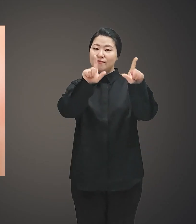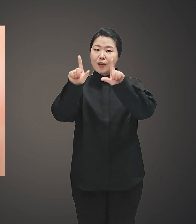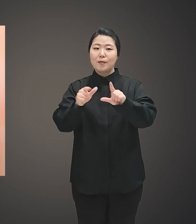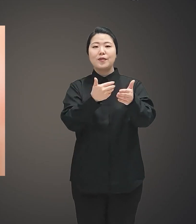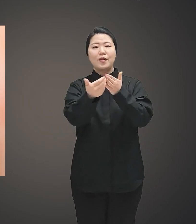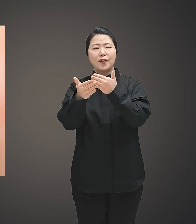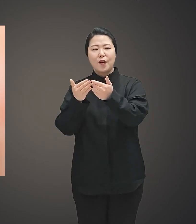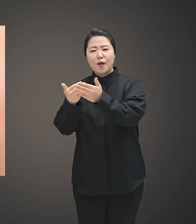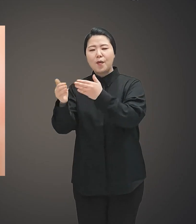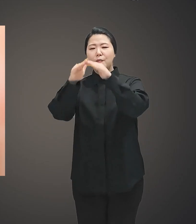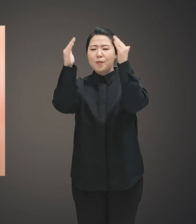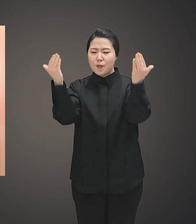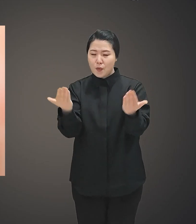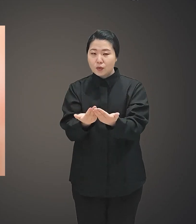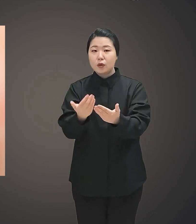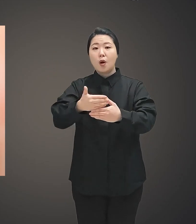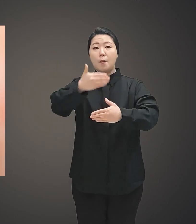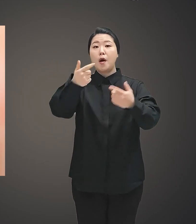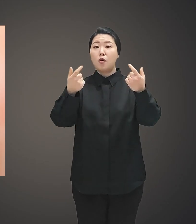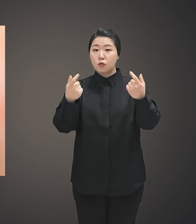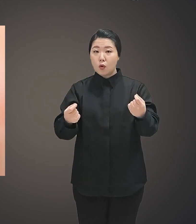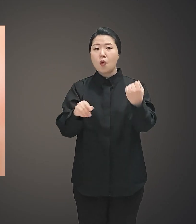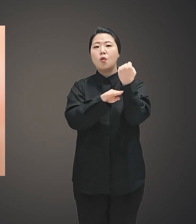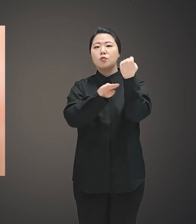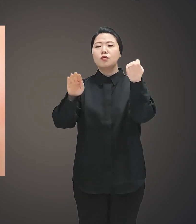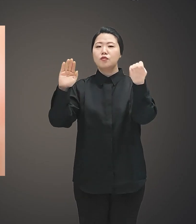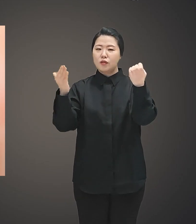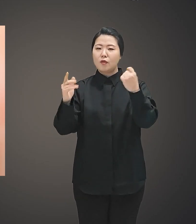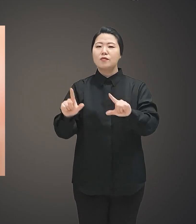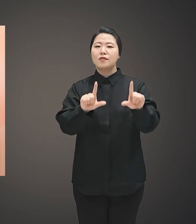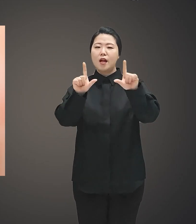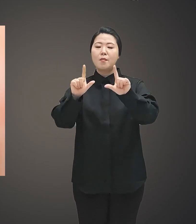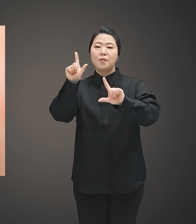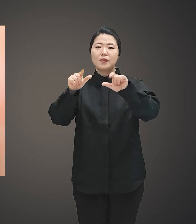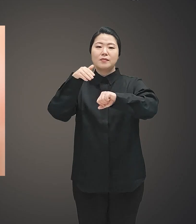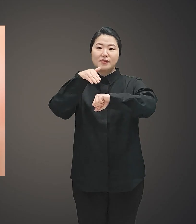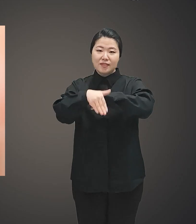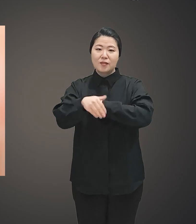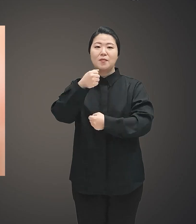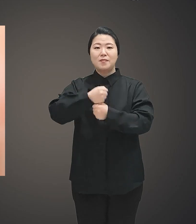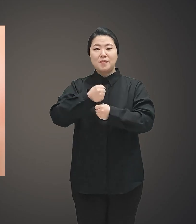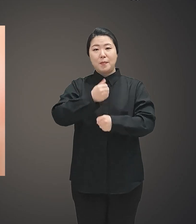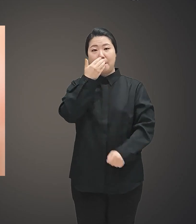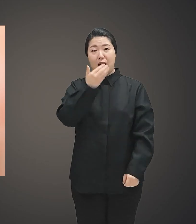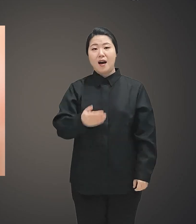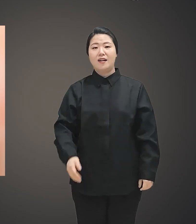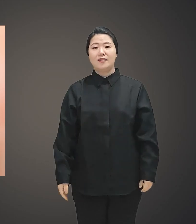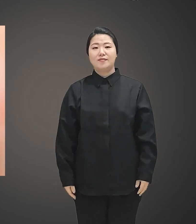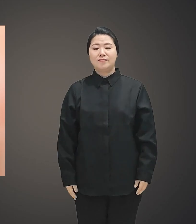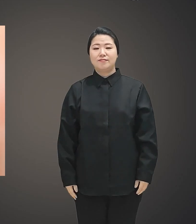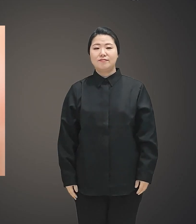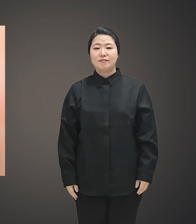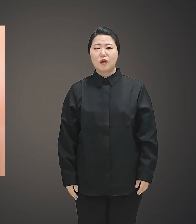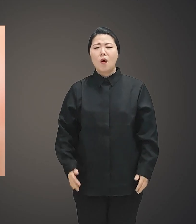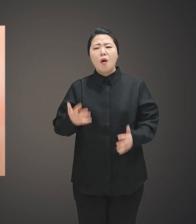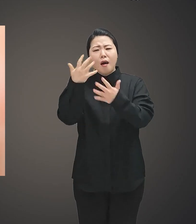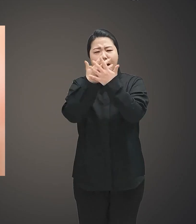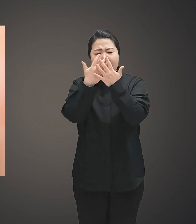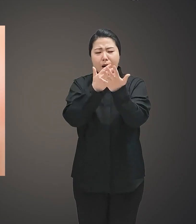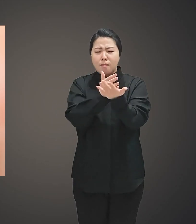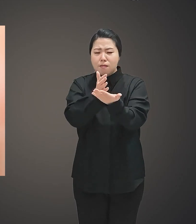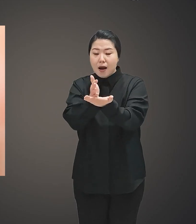살아가며 겪는 모든 경험은 우리가 세워가는 벽이 되고 삶의 형태가 됩니다. 또 여러